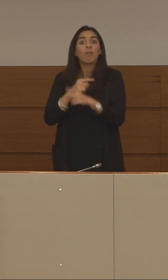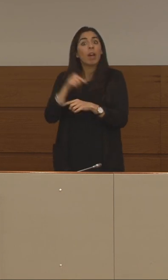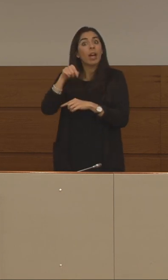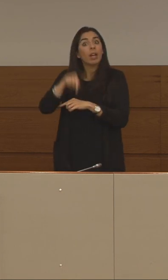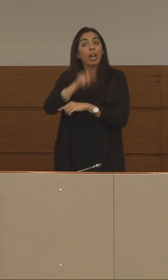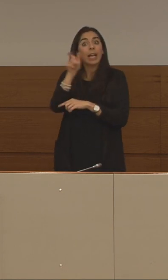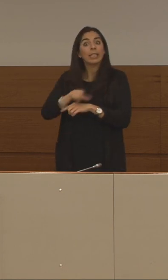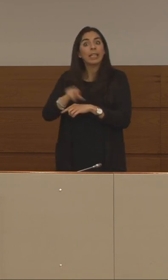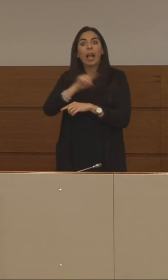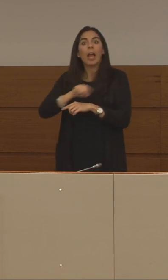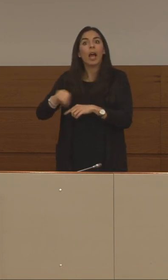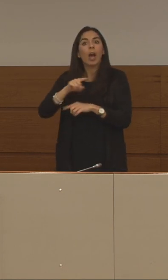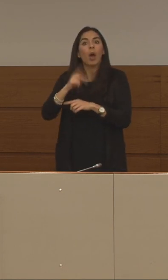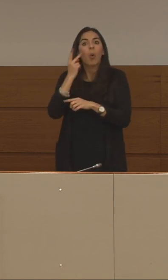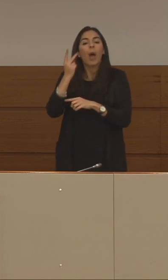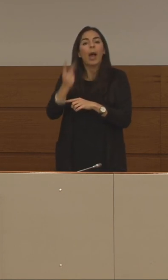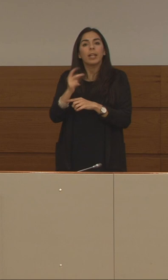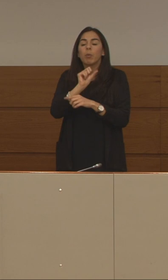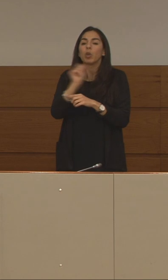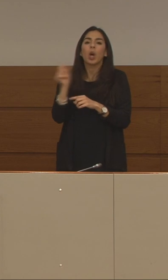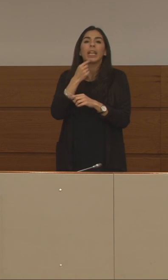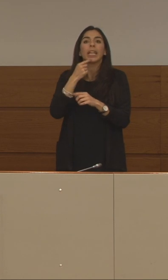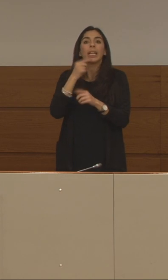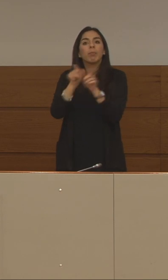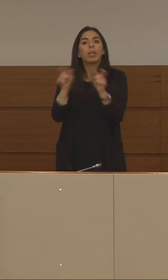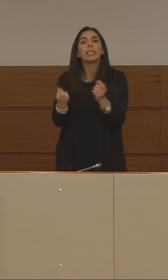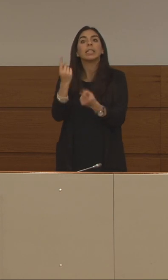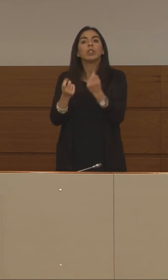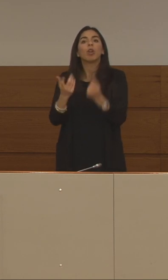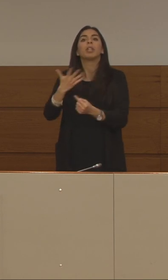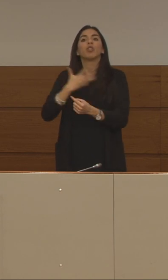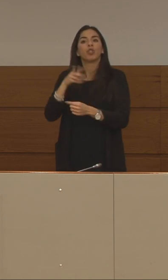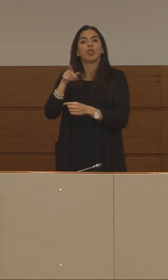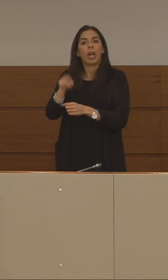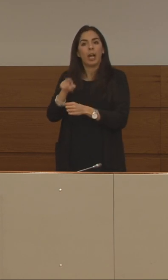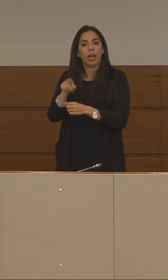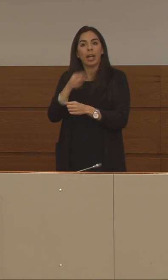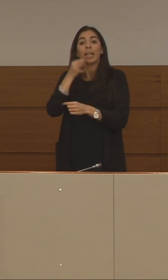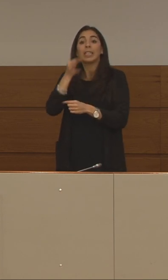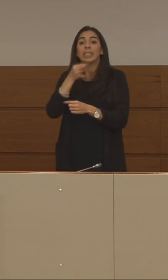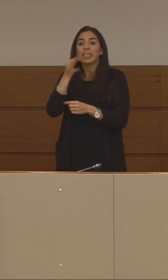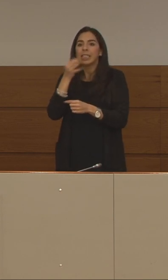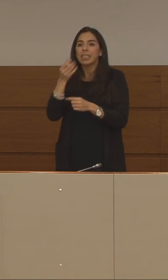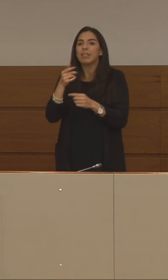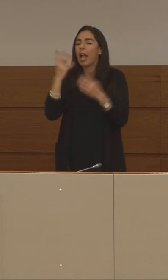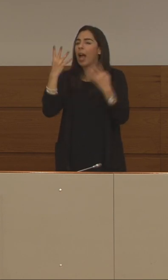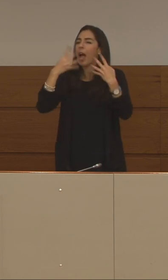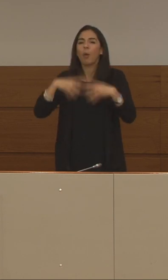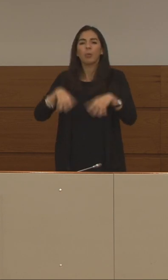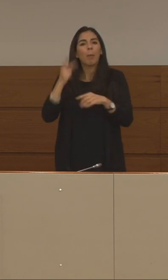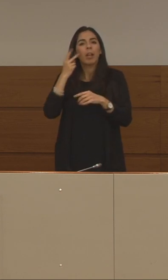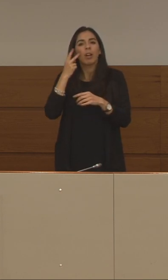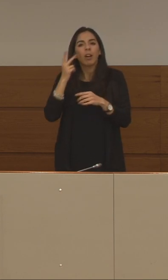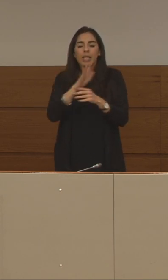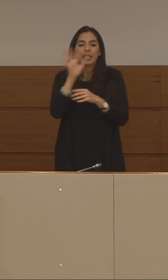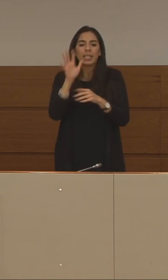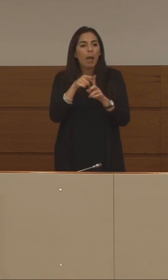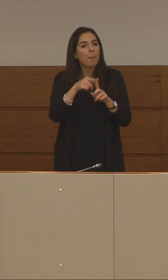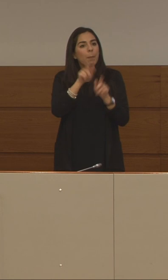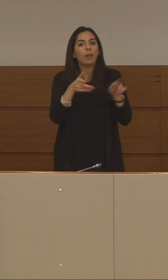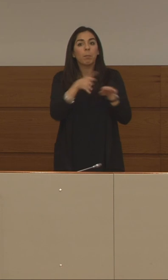questo momento solo scusate le persone sintomatiche come sta avvenendo in questo momento il tasso di letalità si alza perché noi andiamo perché mente a